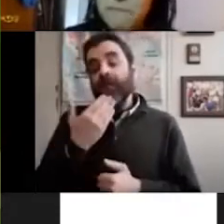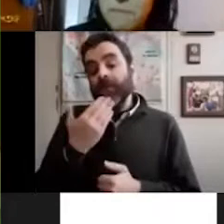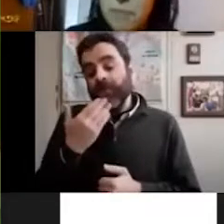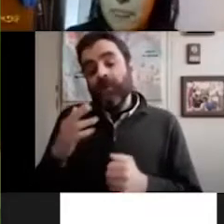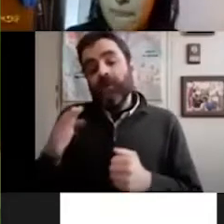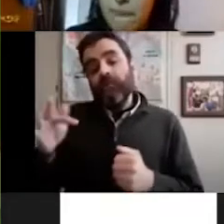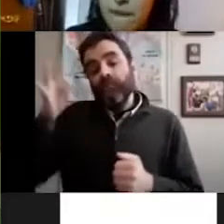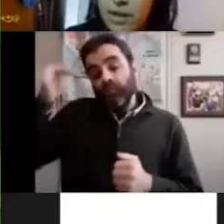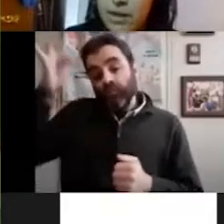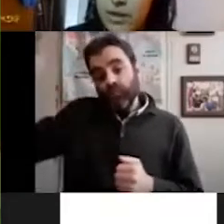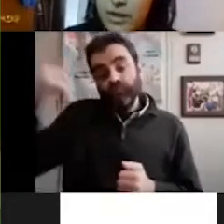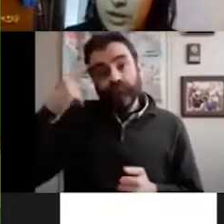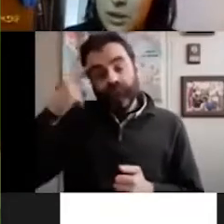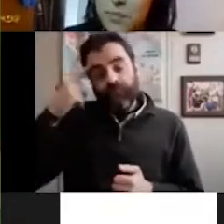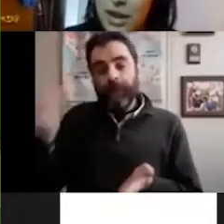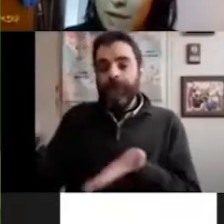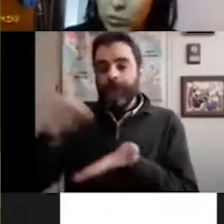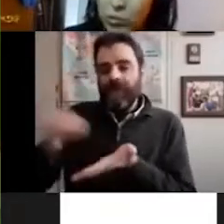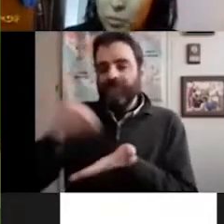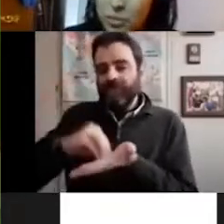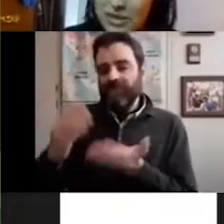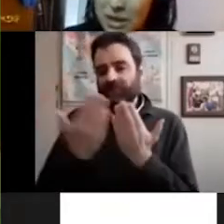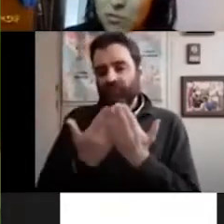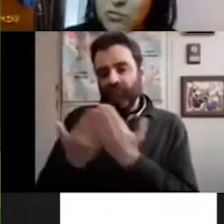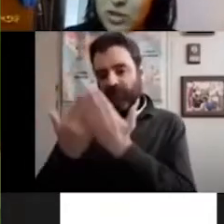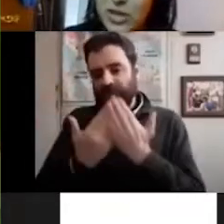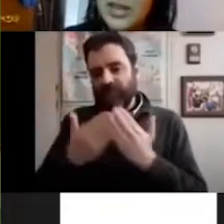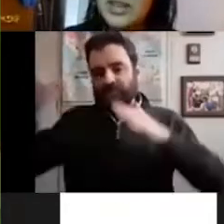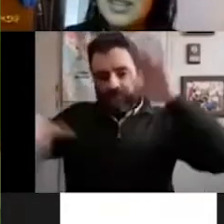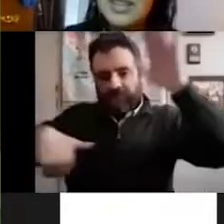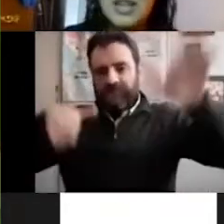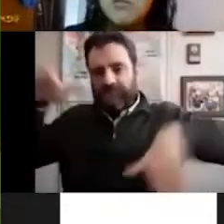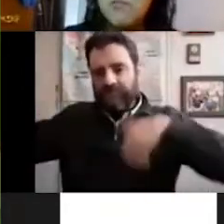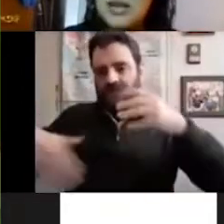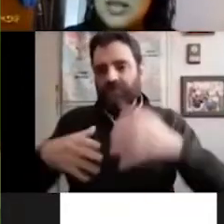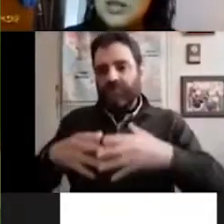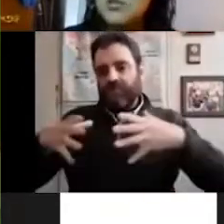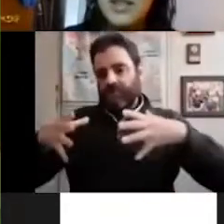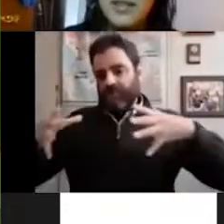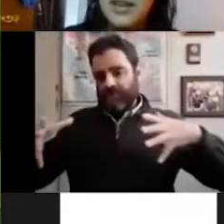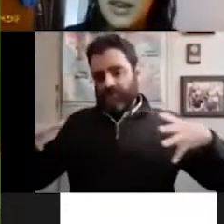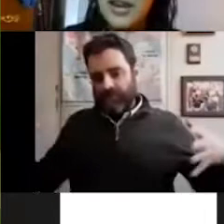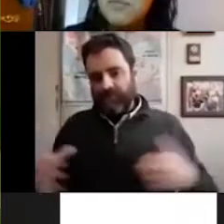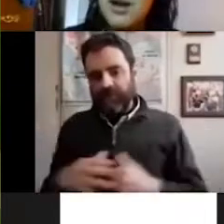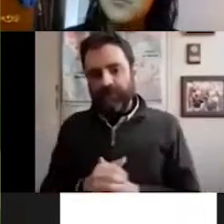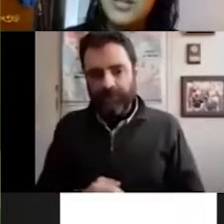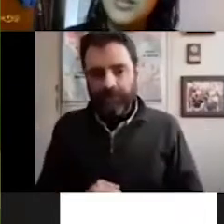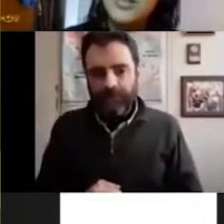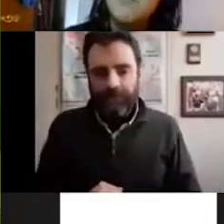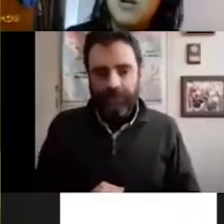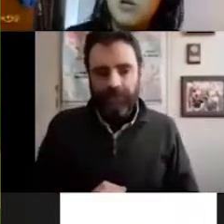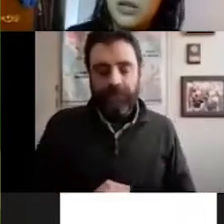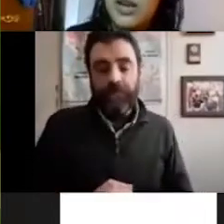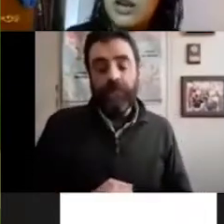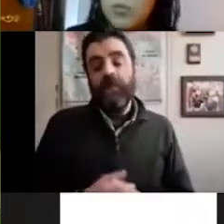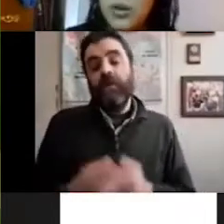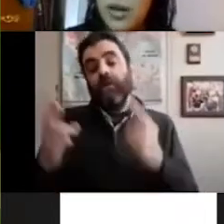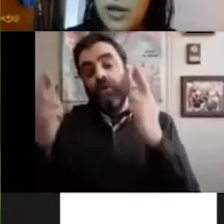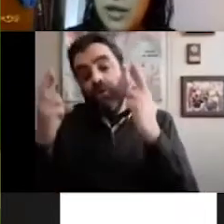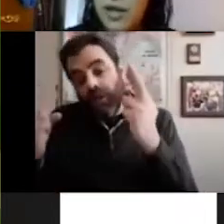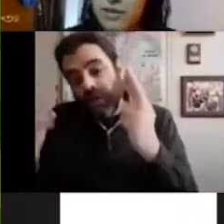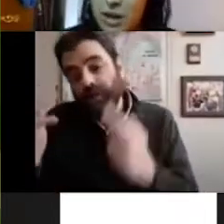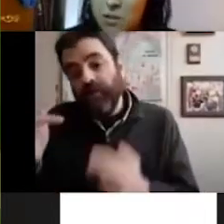Bien. También a futuro pensamos que necesitamos más estudiantes, atraer a más estudiantes y que pueda aumentar